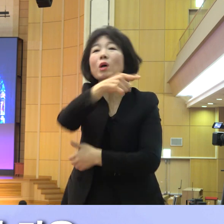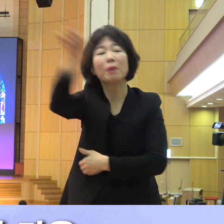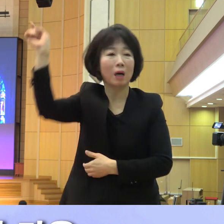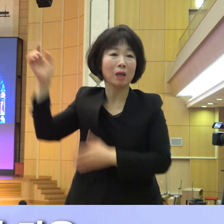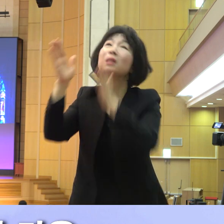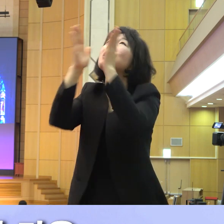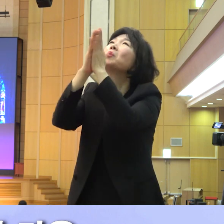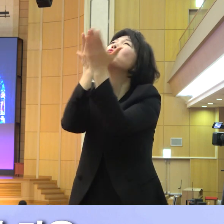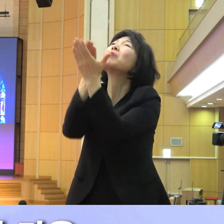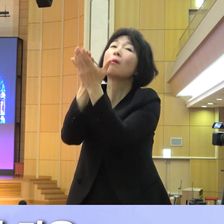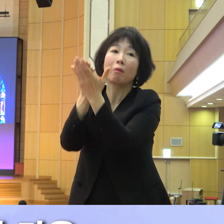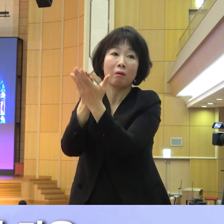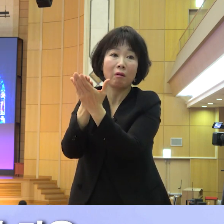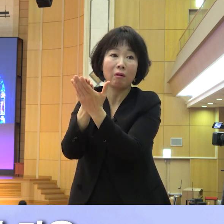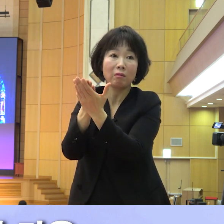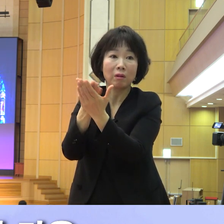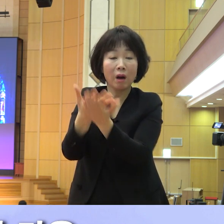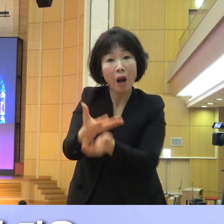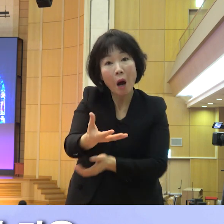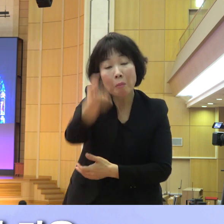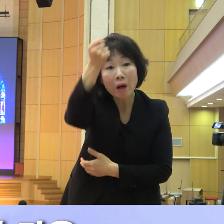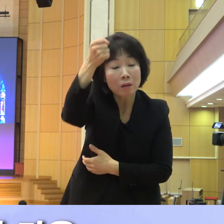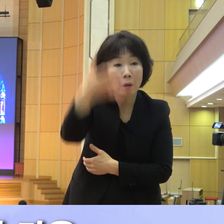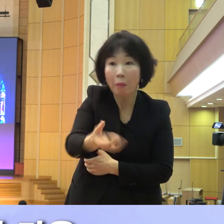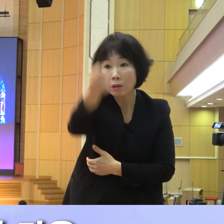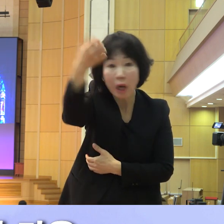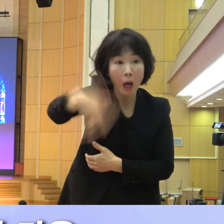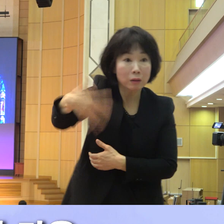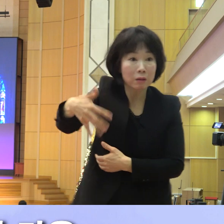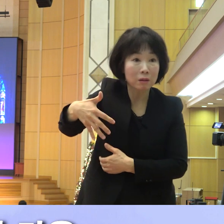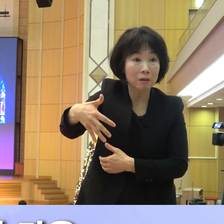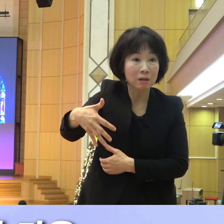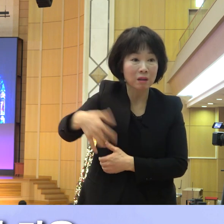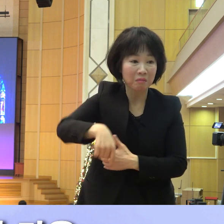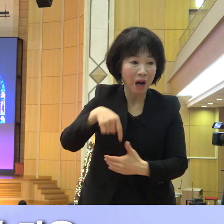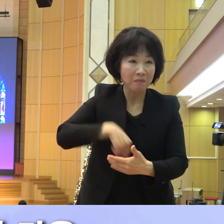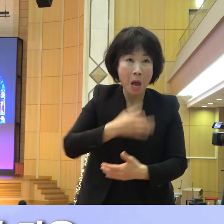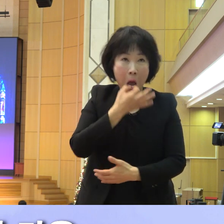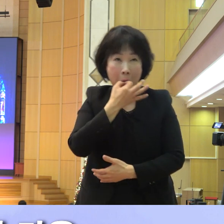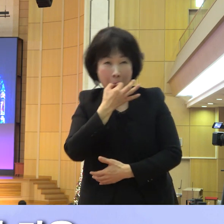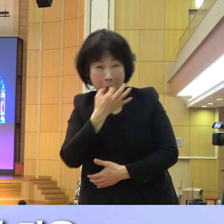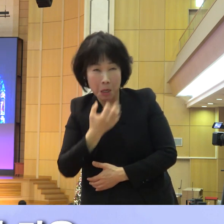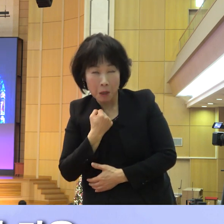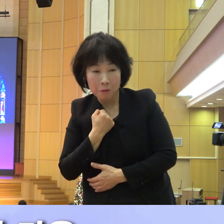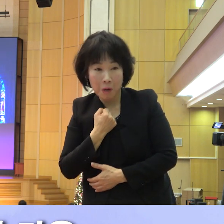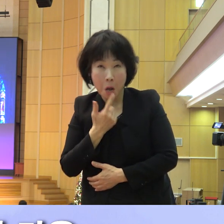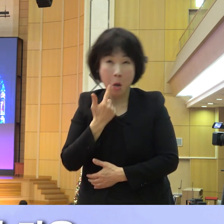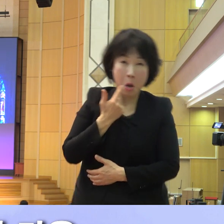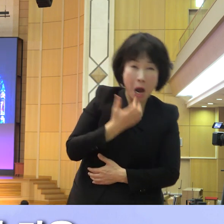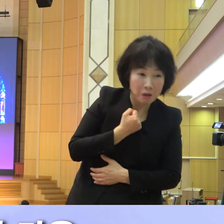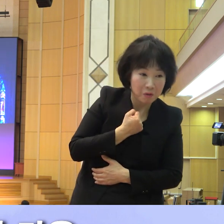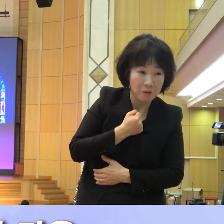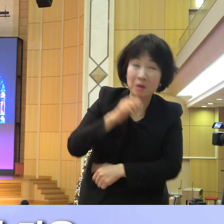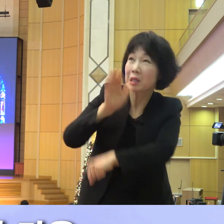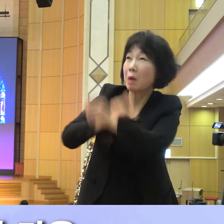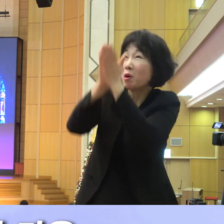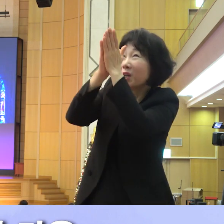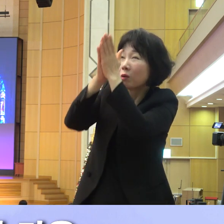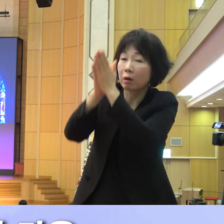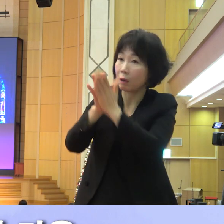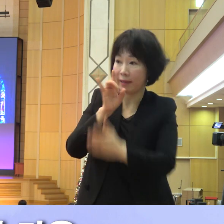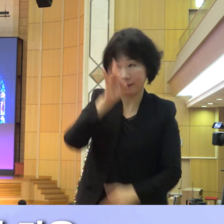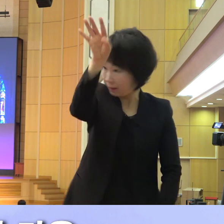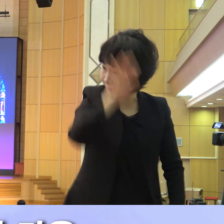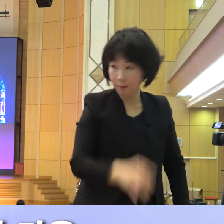너희가 구하였는데도 받지 못한다고 한다면 정욕적으로 잘못 구한다는 거예요. 그러지 않는 구하라